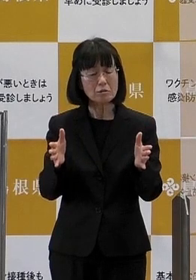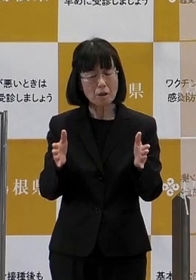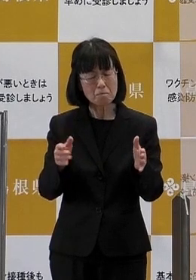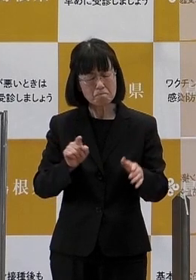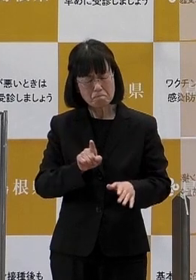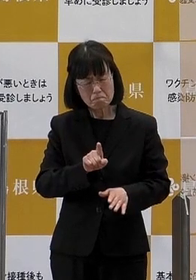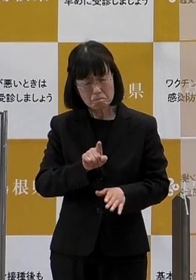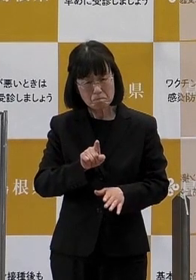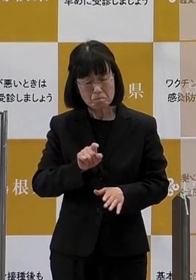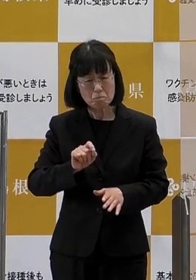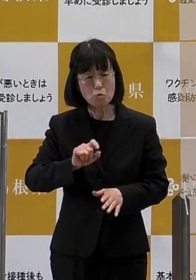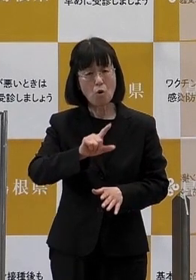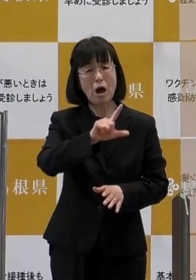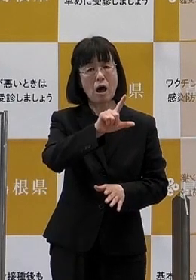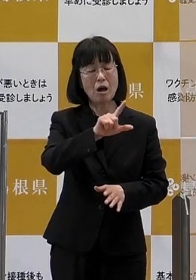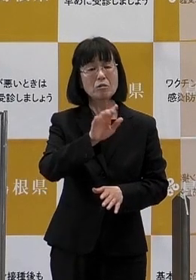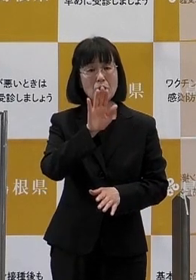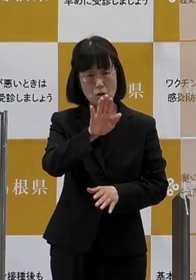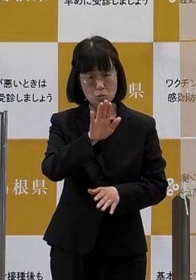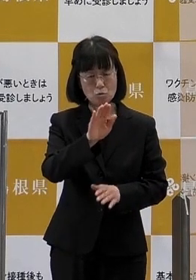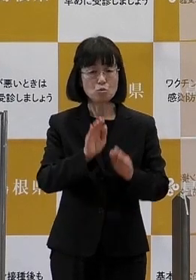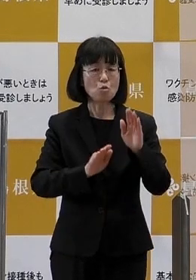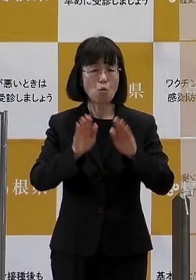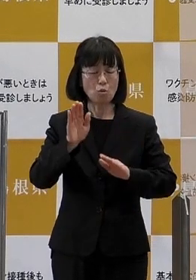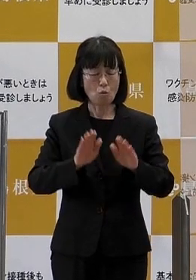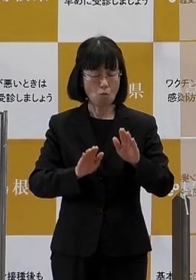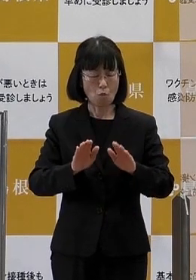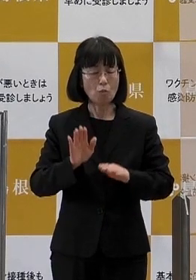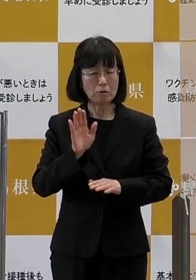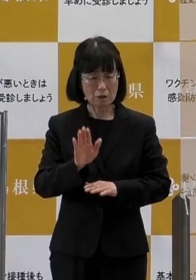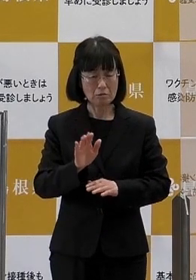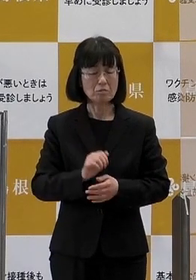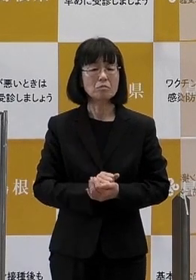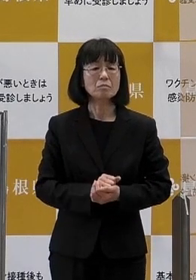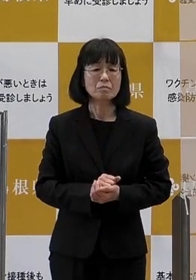ているという厳しい状況にございます。